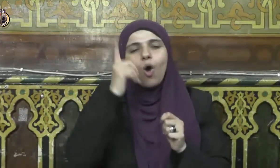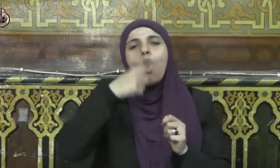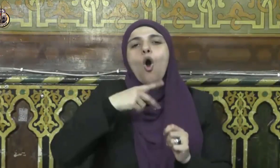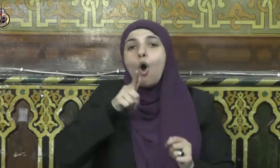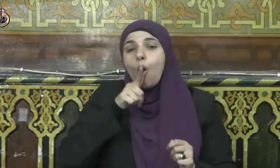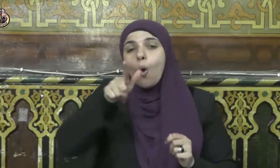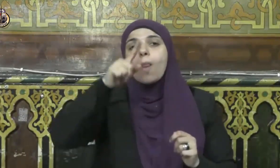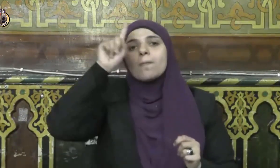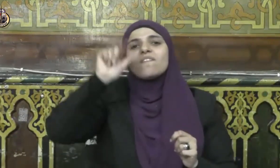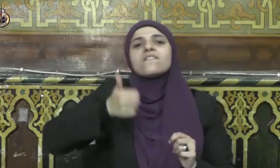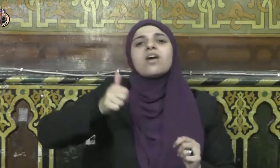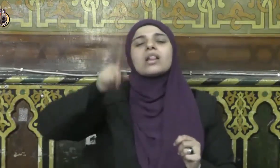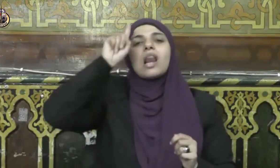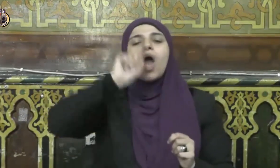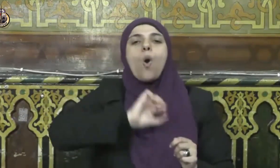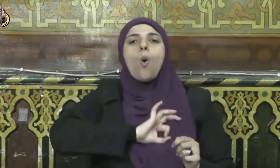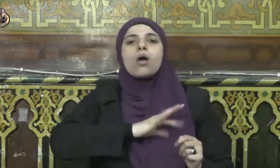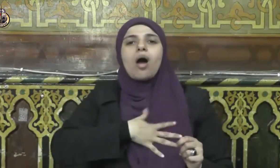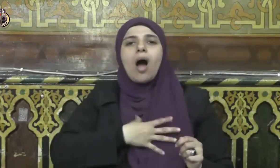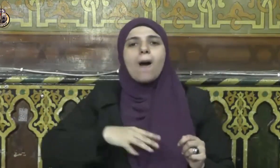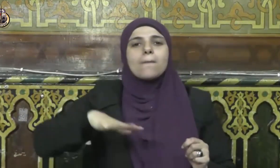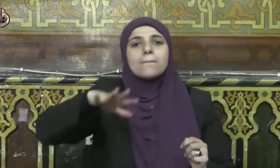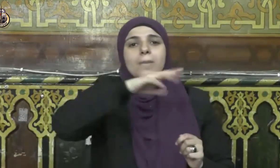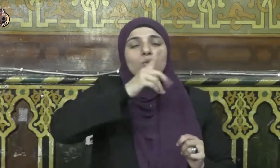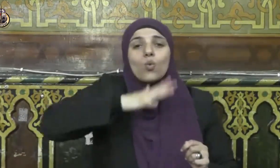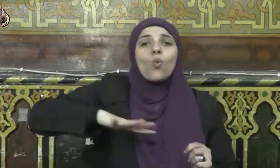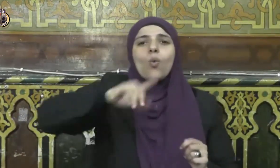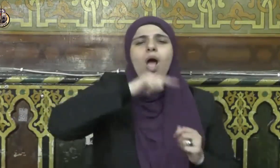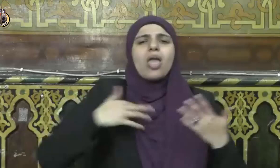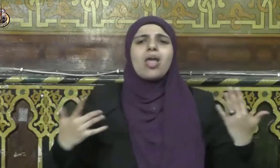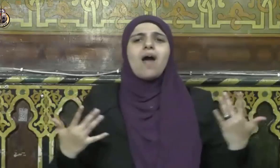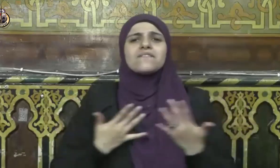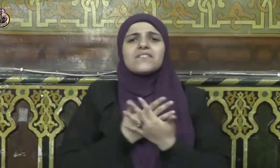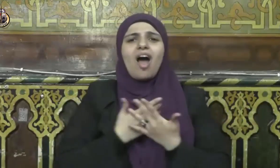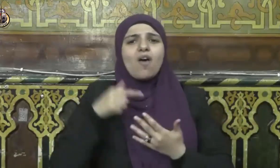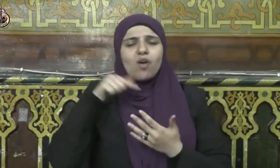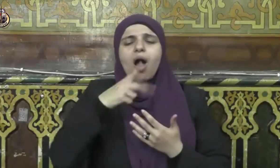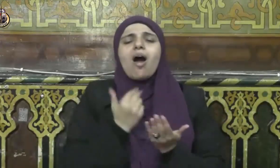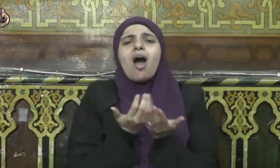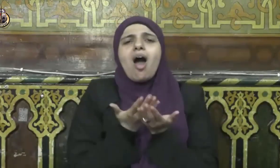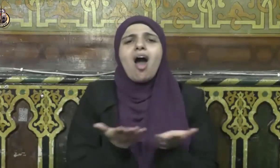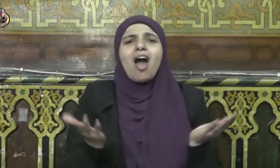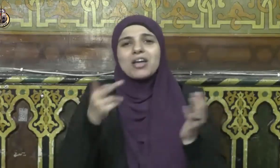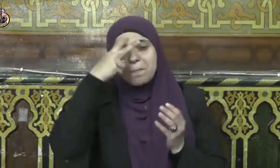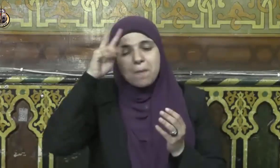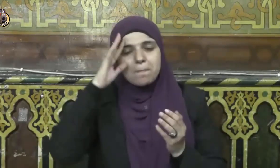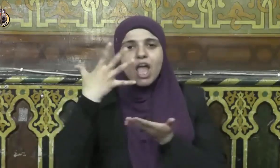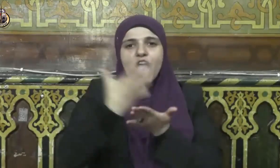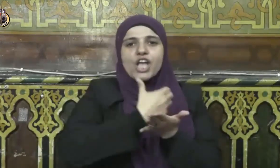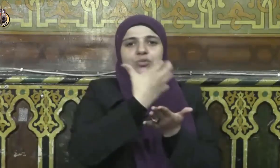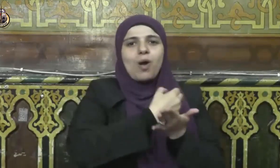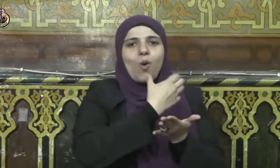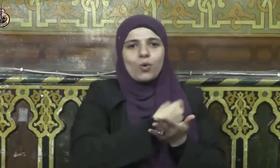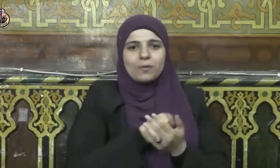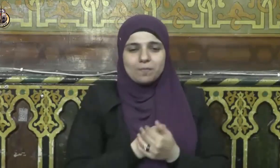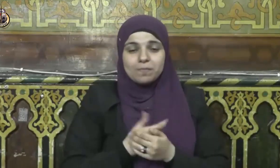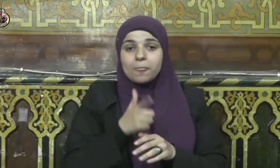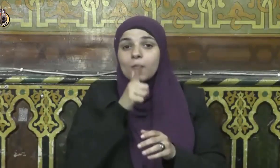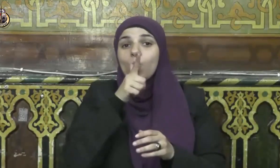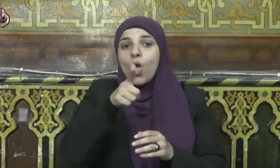قل بفضل الله وبرحمته فبذلك فليفرحوا هو خير مما يجمعون.